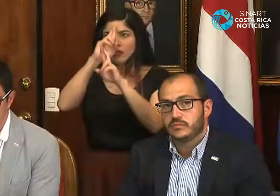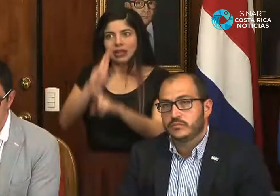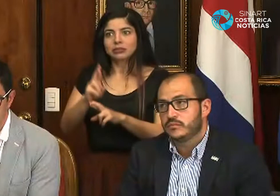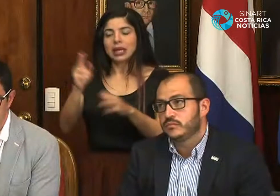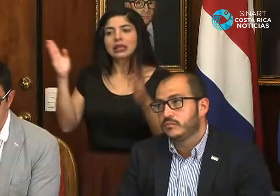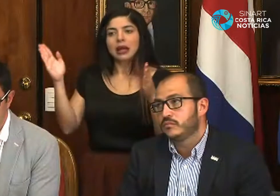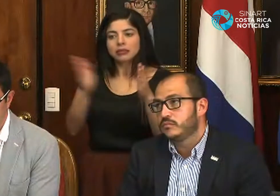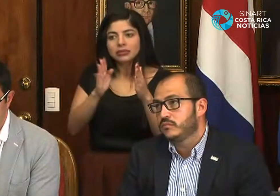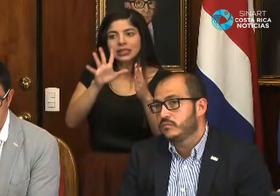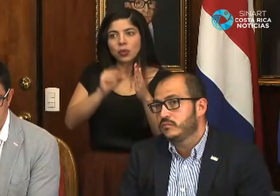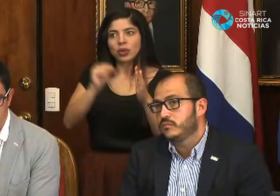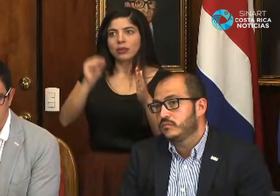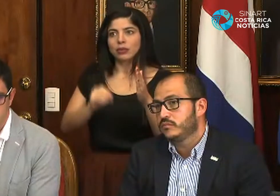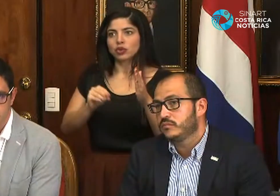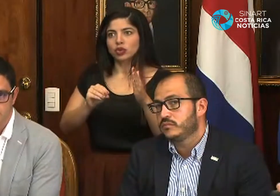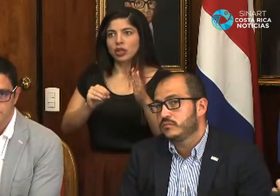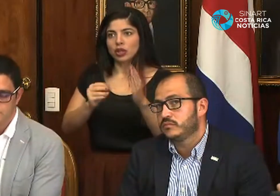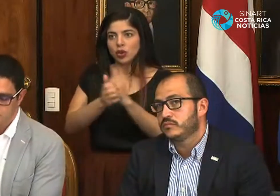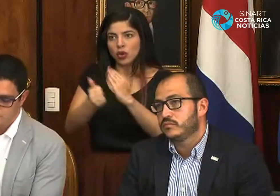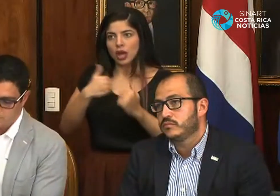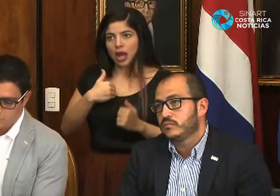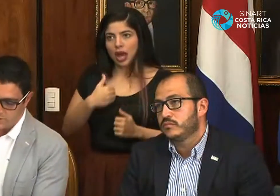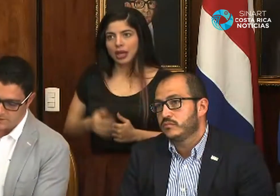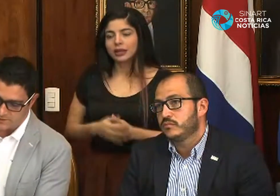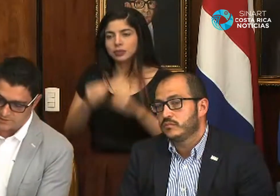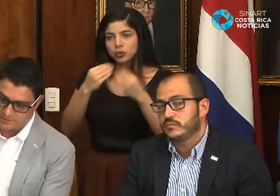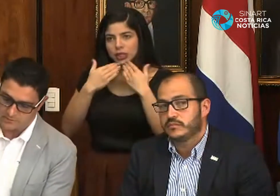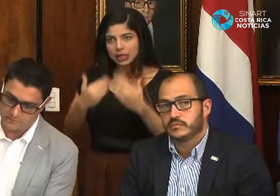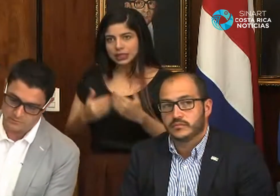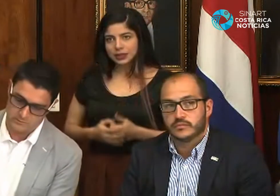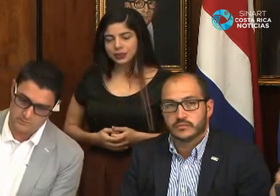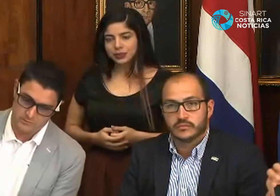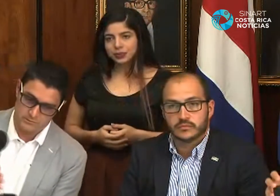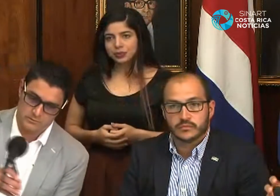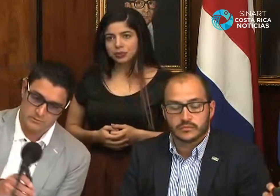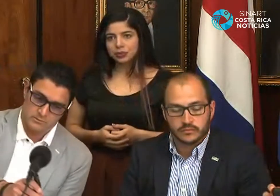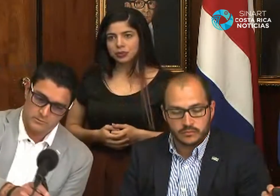un 50% de la capacidad instalada. Muchas gracias.